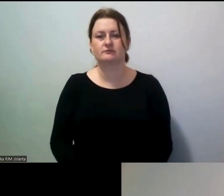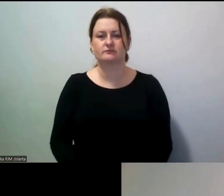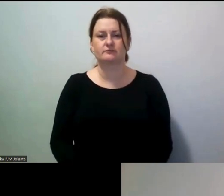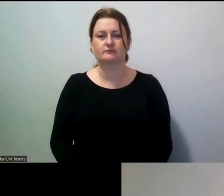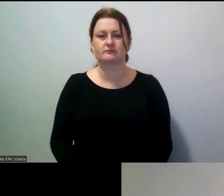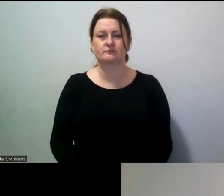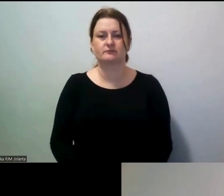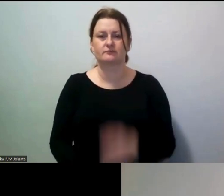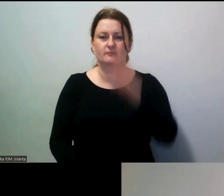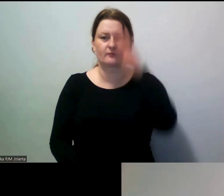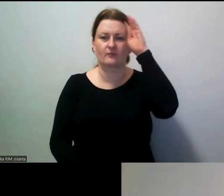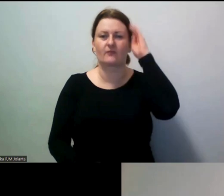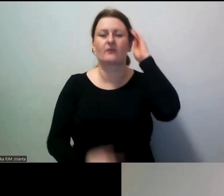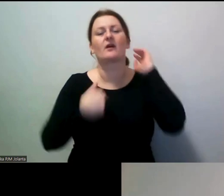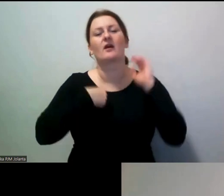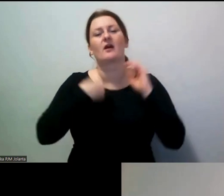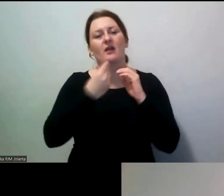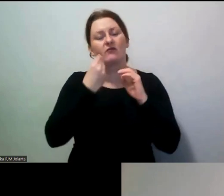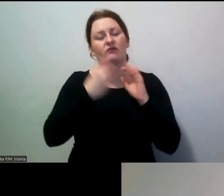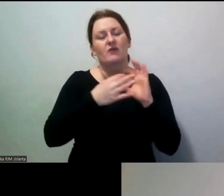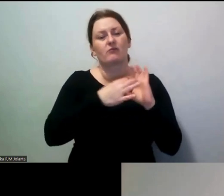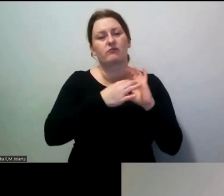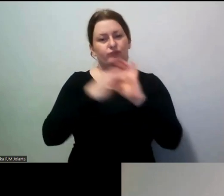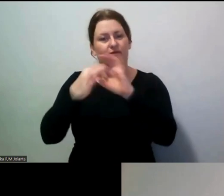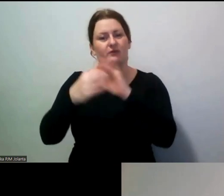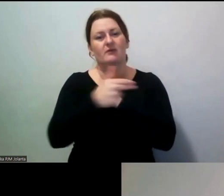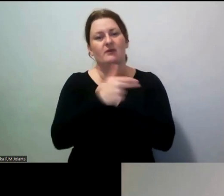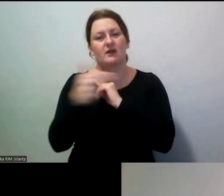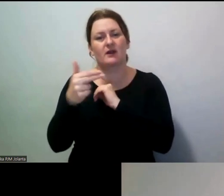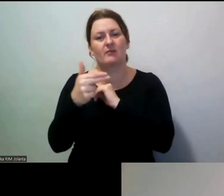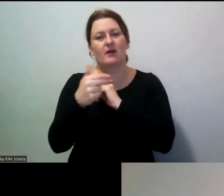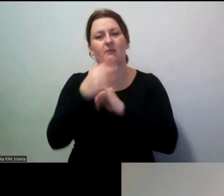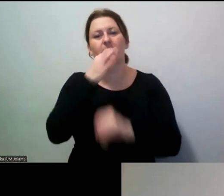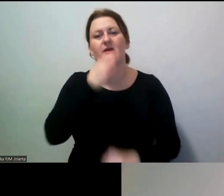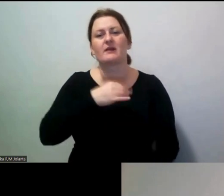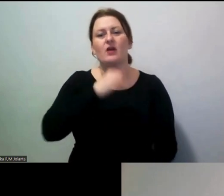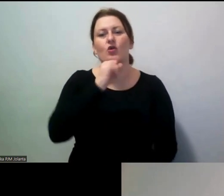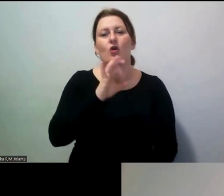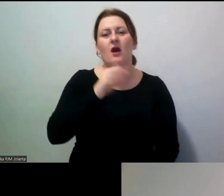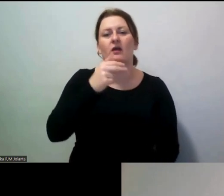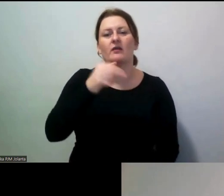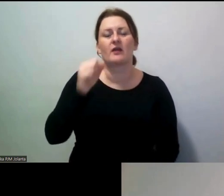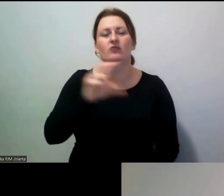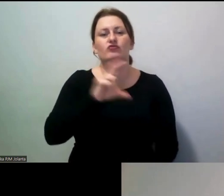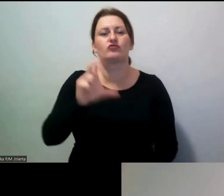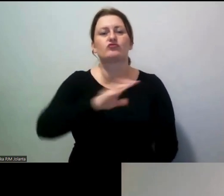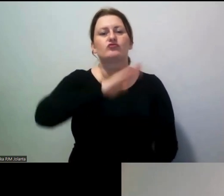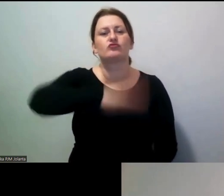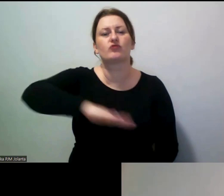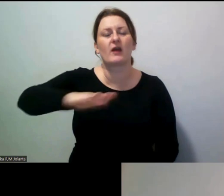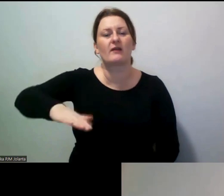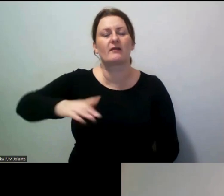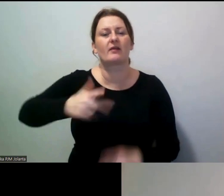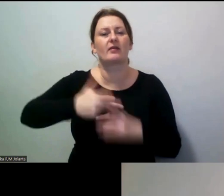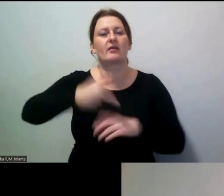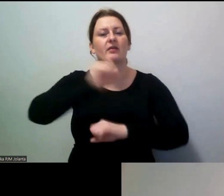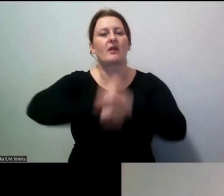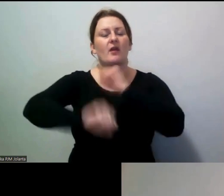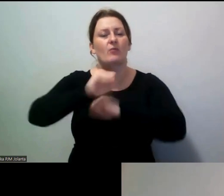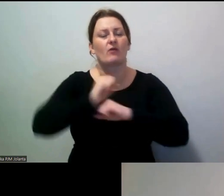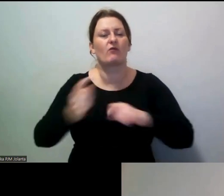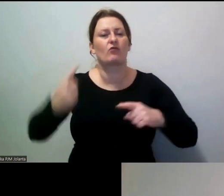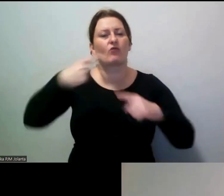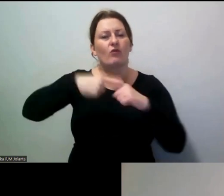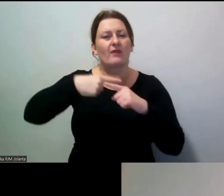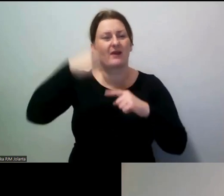To ja może w takim razie pociągnę trochę ten temat. Widzę pytanie pani Joanny o to, czy dzieci ze sprzężoną niepełnosprawnością intelektualną